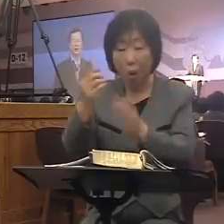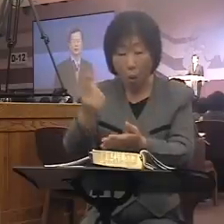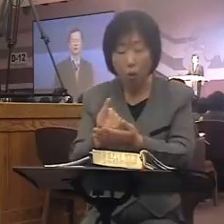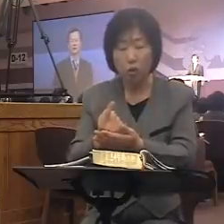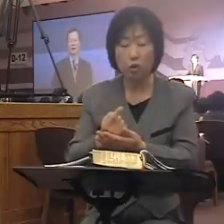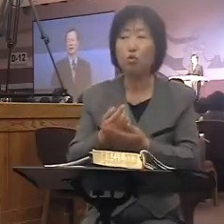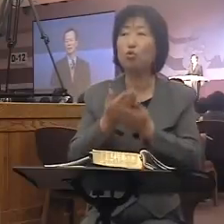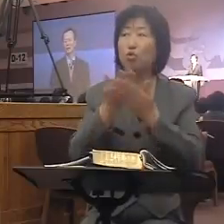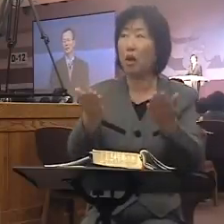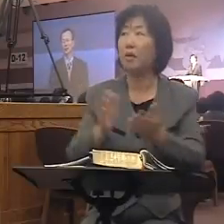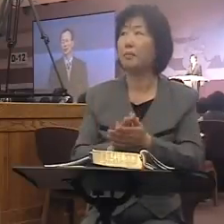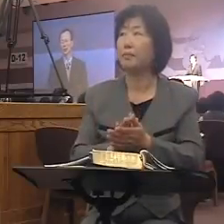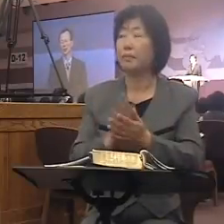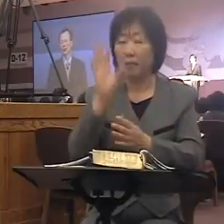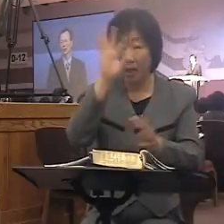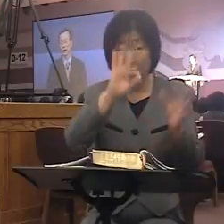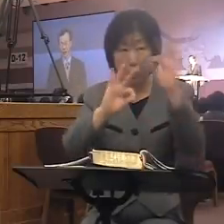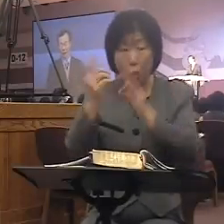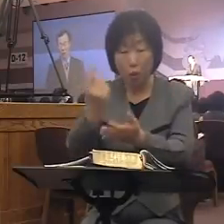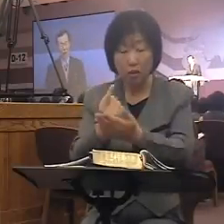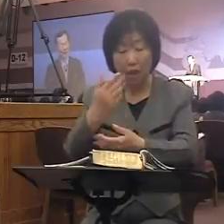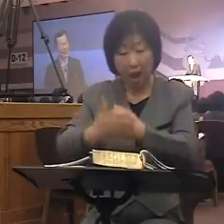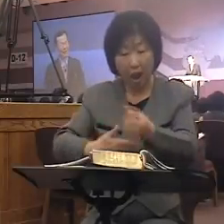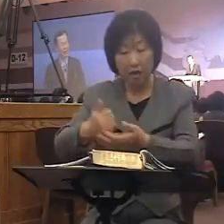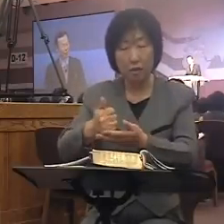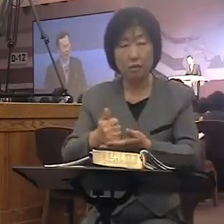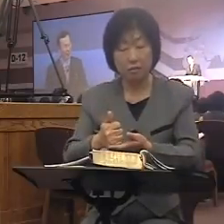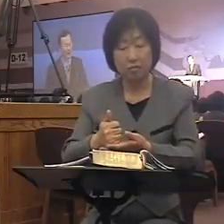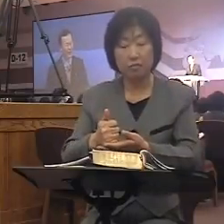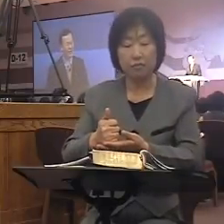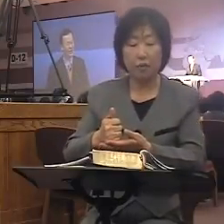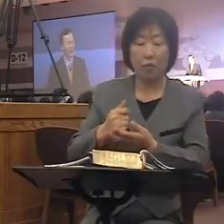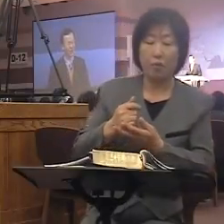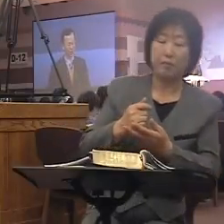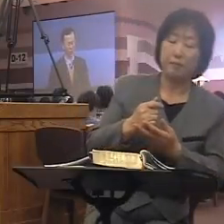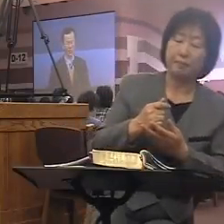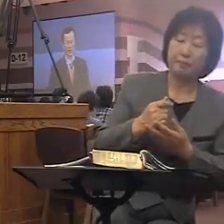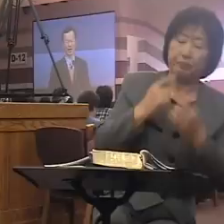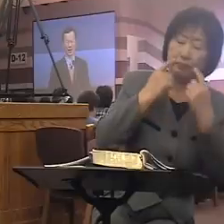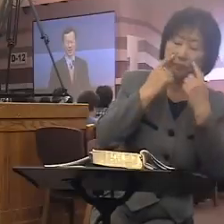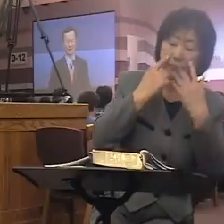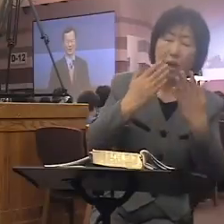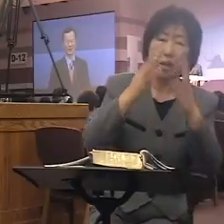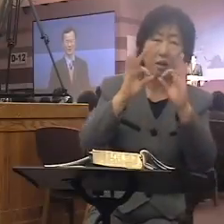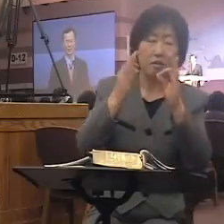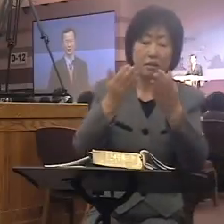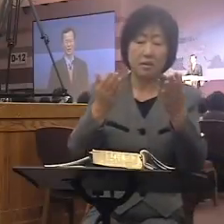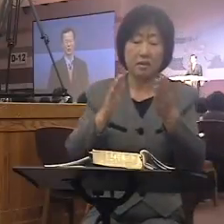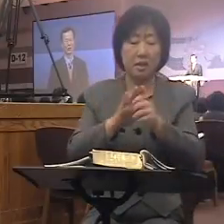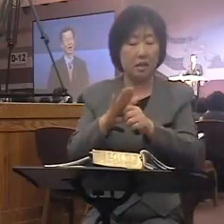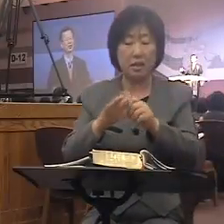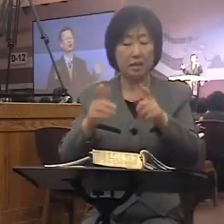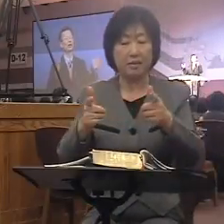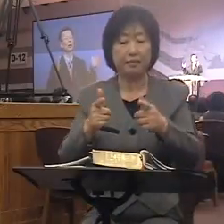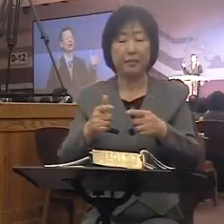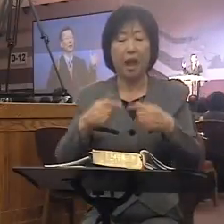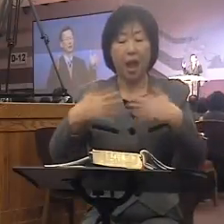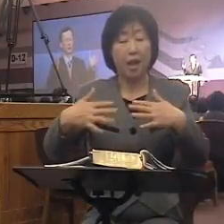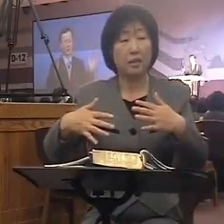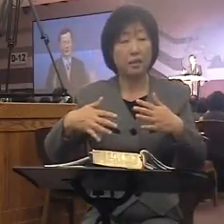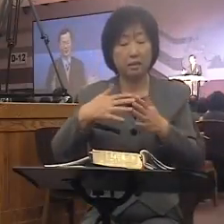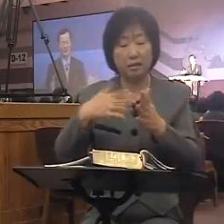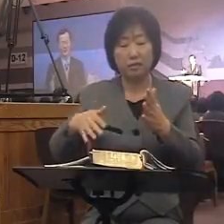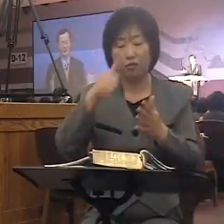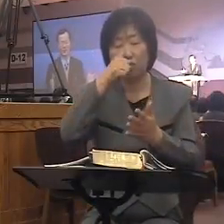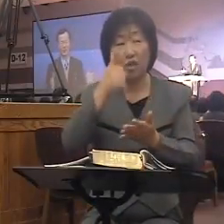여러분, 이 찾아오심은 하나님께서 가장 드라마틱하게 우리에게 보여주신 사랑이 아닙니까? 우리가 아직 죄인